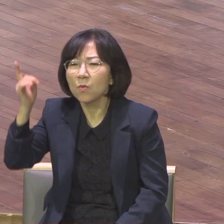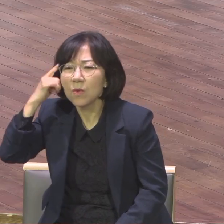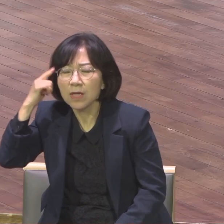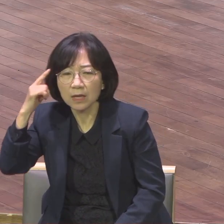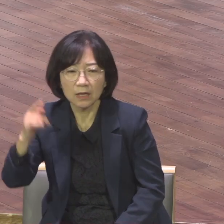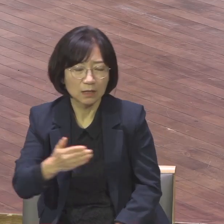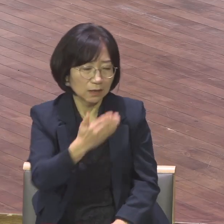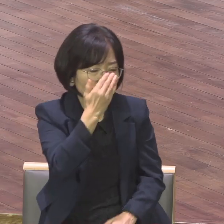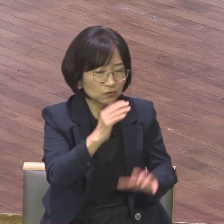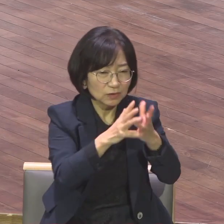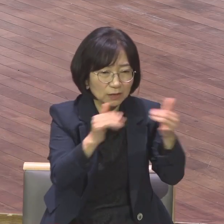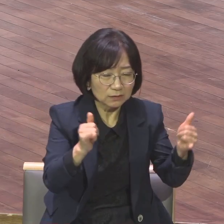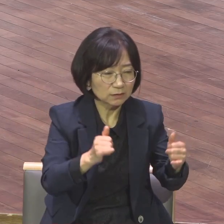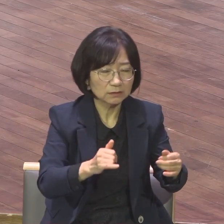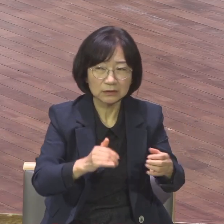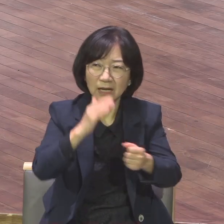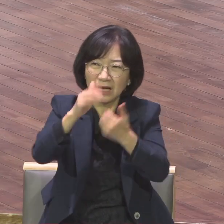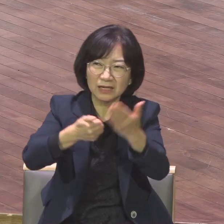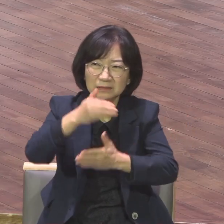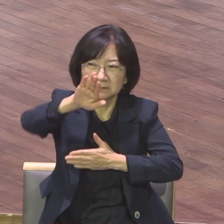우상 숭배를 하고